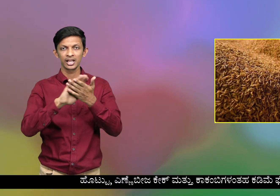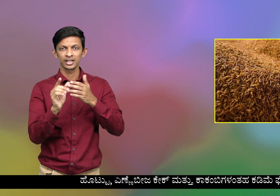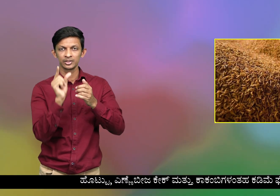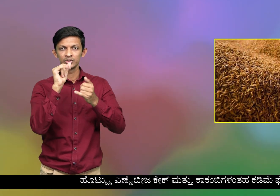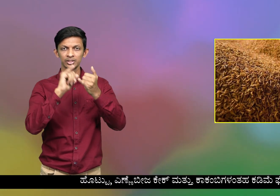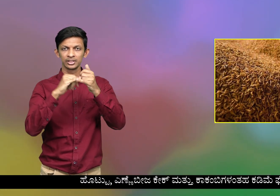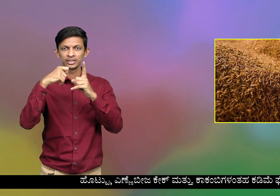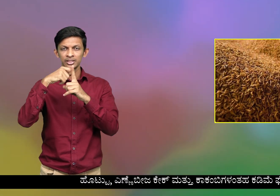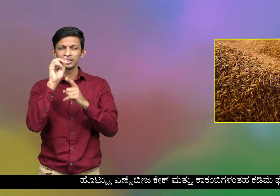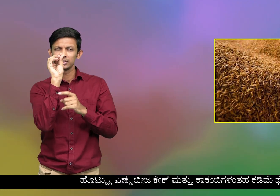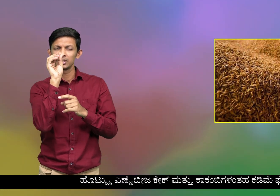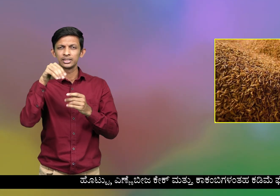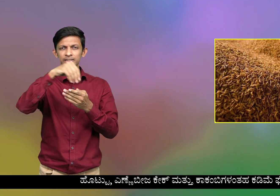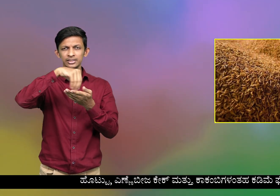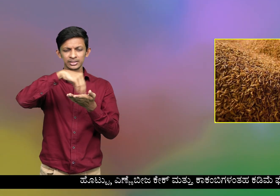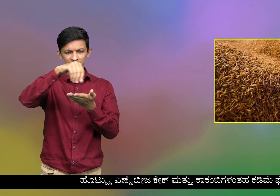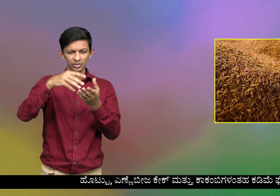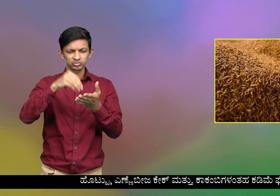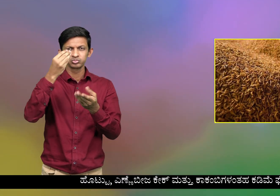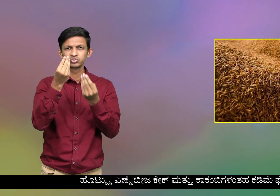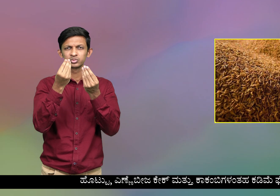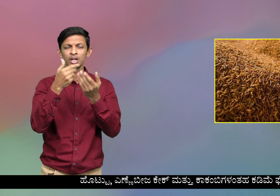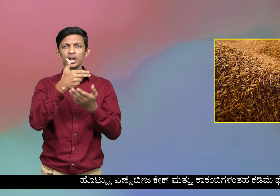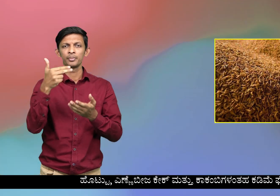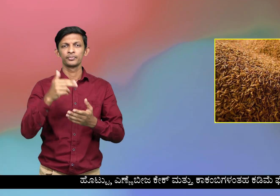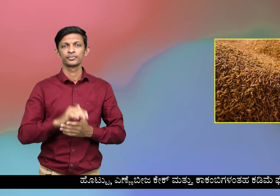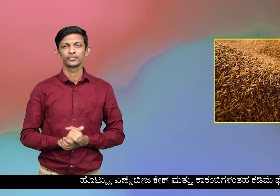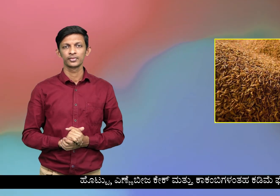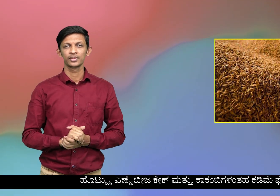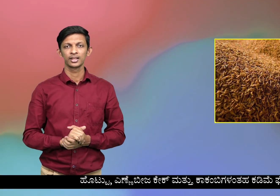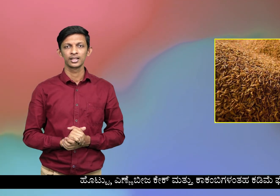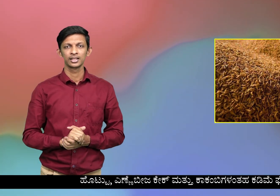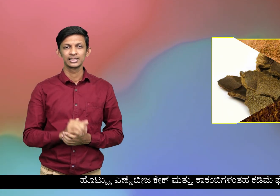ಹೊಟ್ಟು ಎಣ್ಣೆ ಬೀಜ, ಕೇಕ್ ಮತ್ತು ಕಾಕಂಬಿಗಳಂತಹ ಕಡಿಮೆ ಫೈಬರ್ ಮತ್ತು